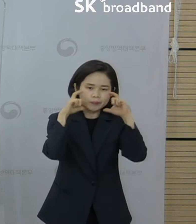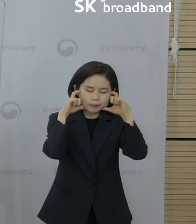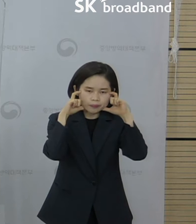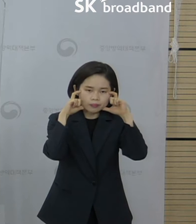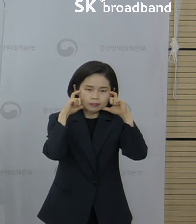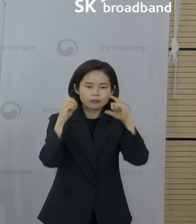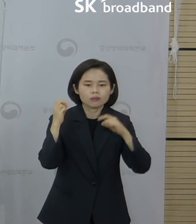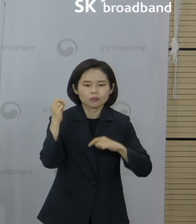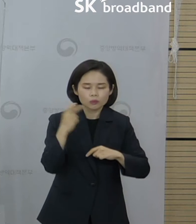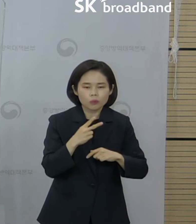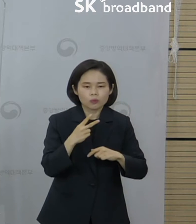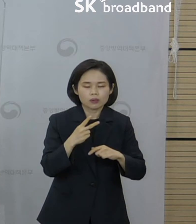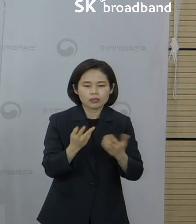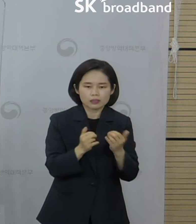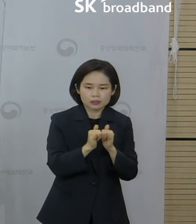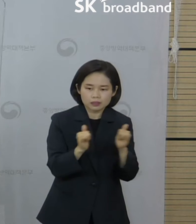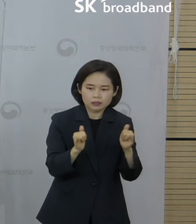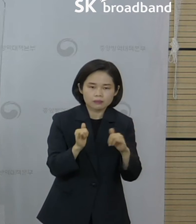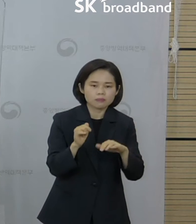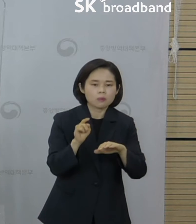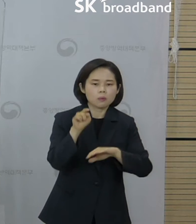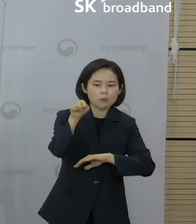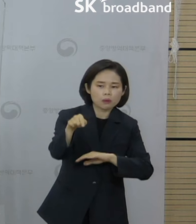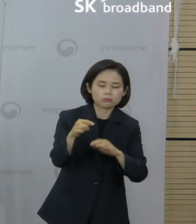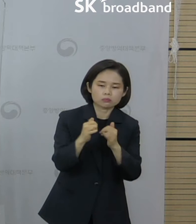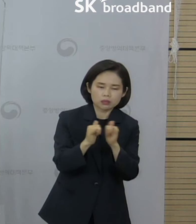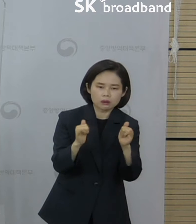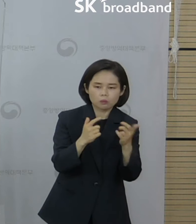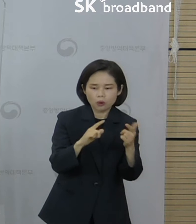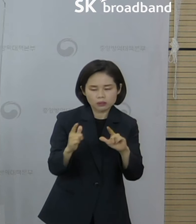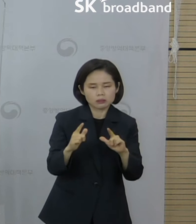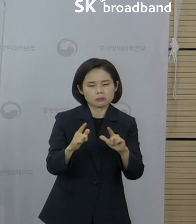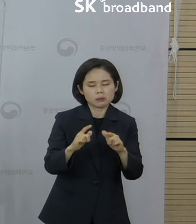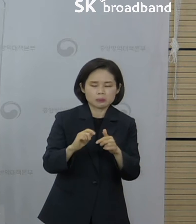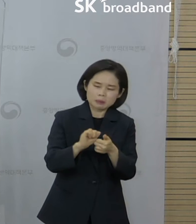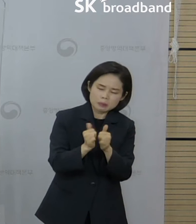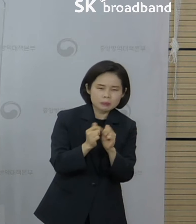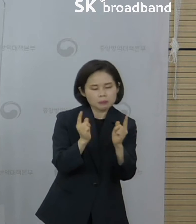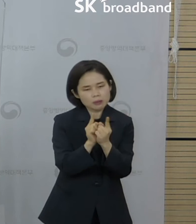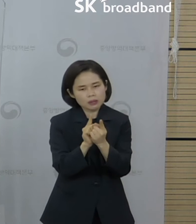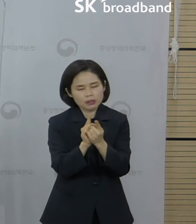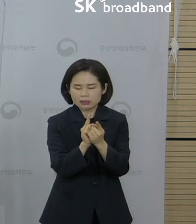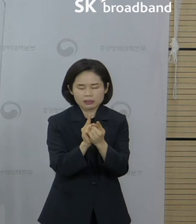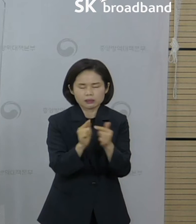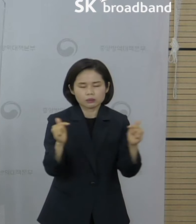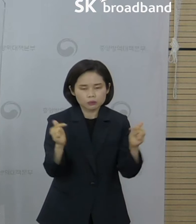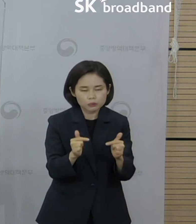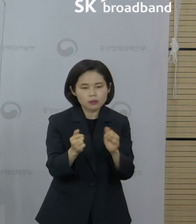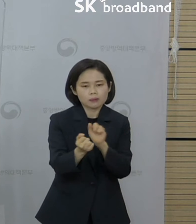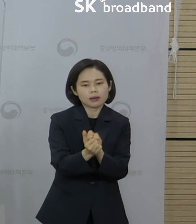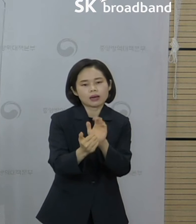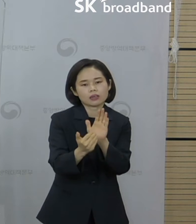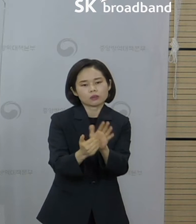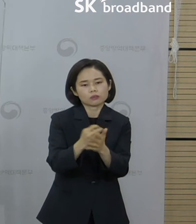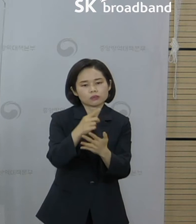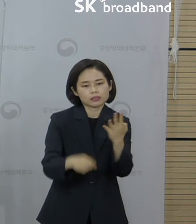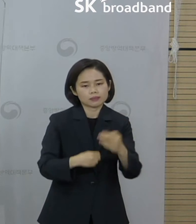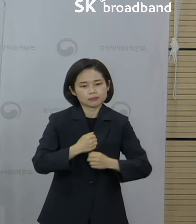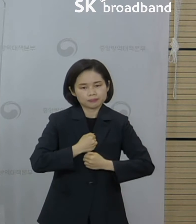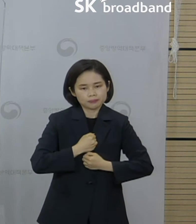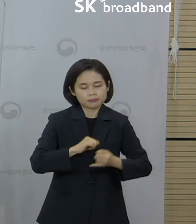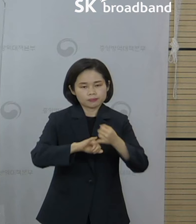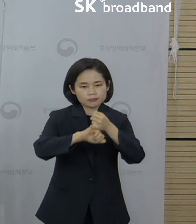및 다른 방문자와의 불필요한 대면을 최소화하는 등 방역수칙 준수에 더욱 노력해 주시기